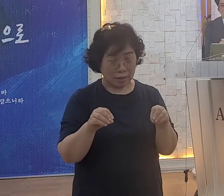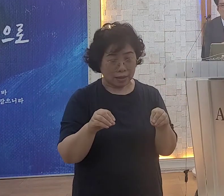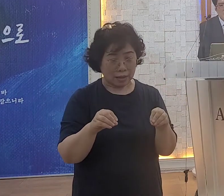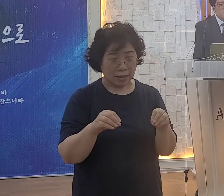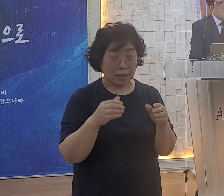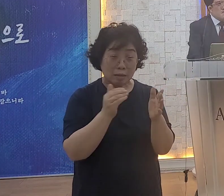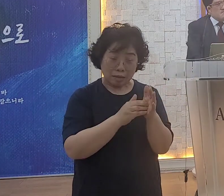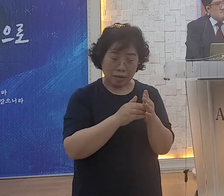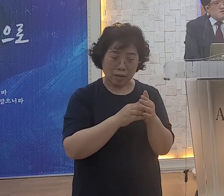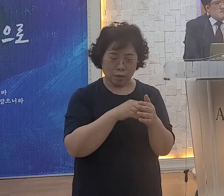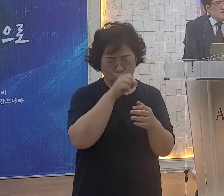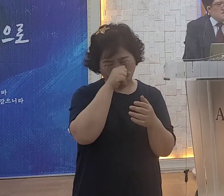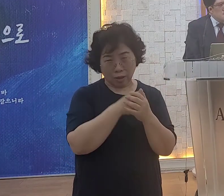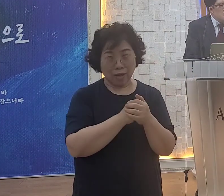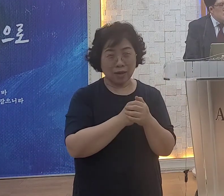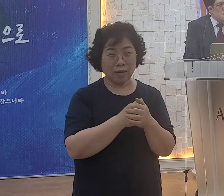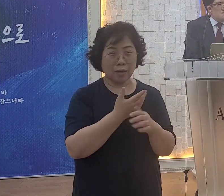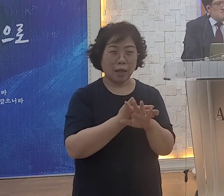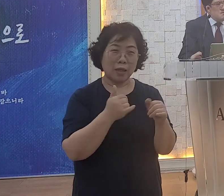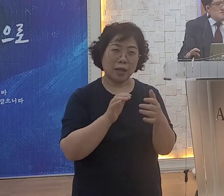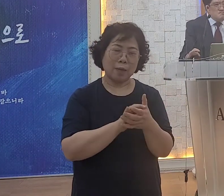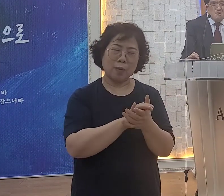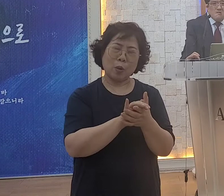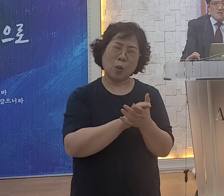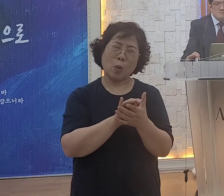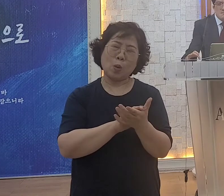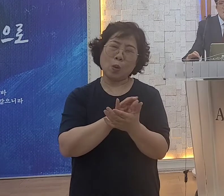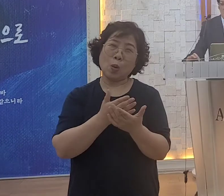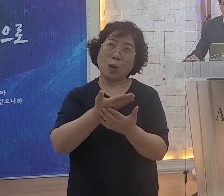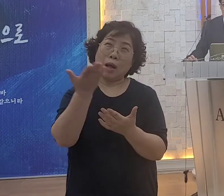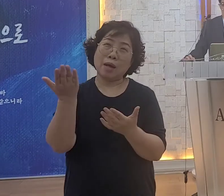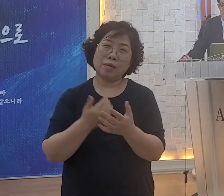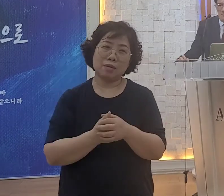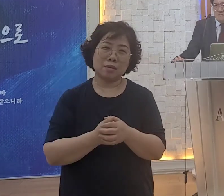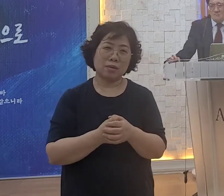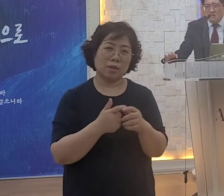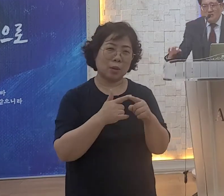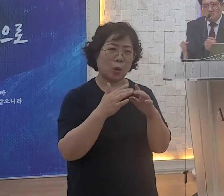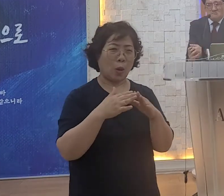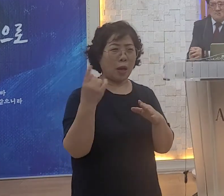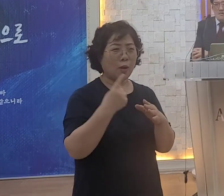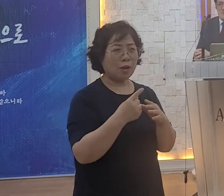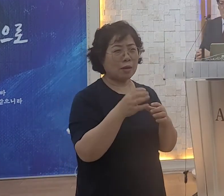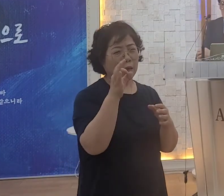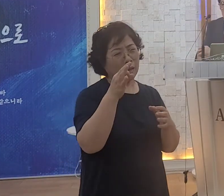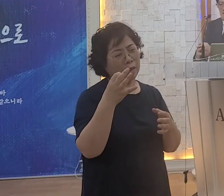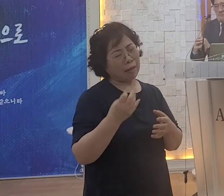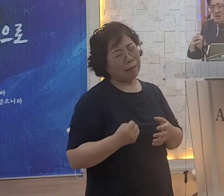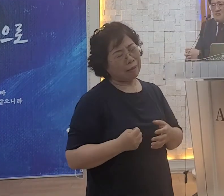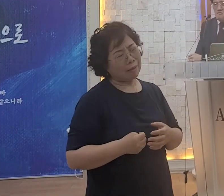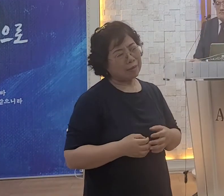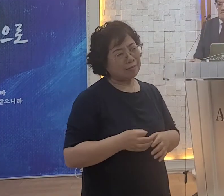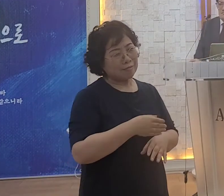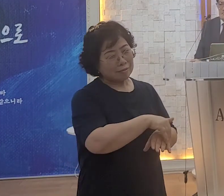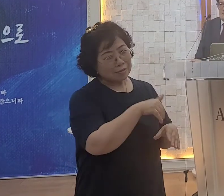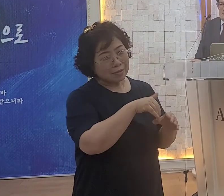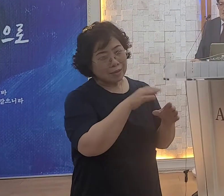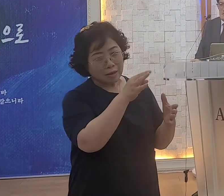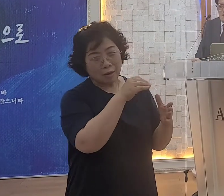남들 오늘도 다 물놀이 가고 휴가 가고 난리인데 우리 이 교회 와가지고 그냥 옵니까? 또 올라오면 또 한 푼 또 챙겨와서 헌금도 해야